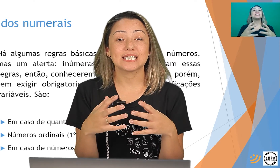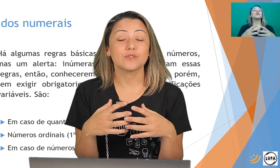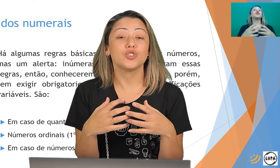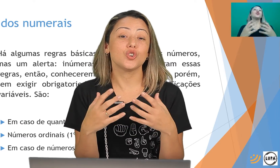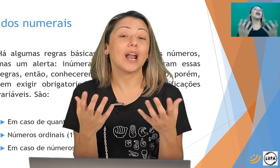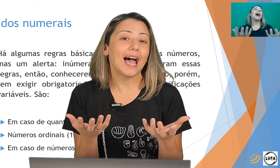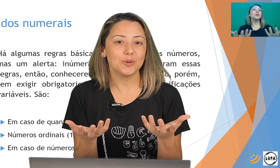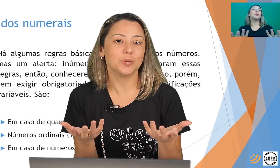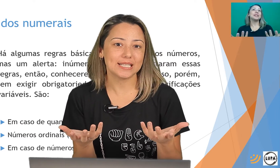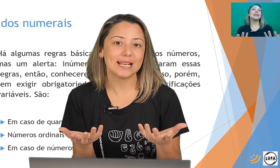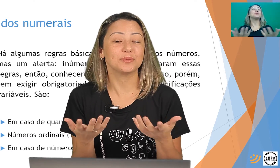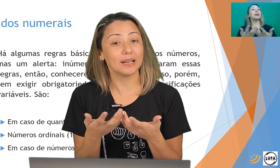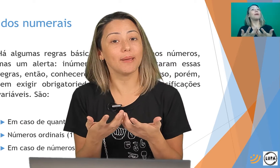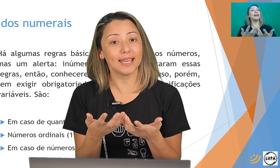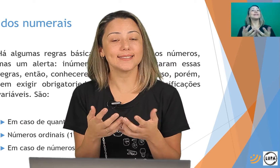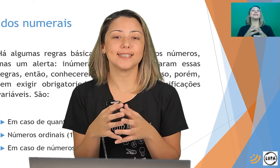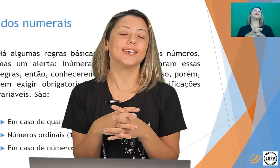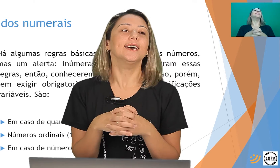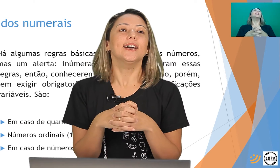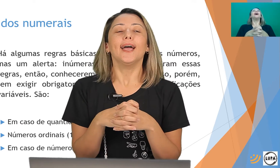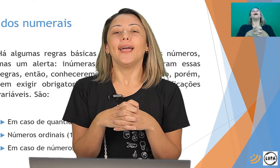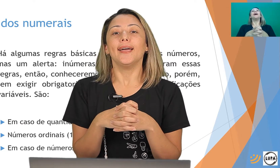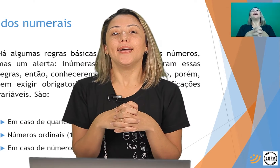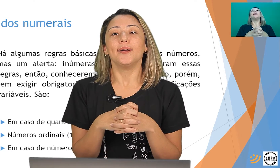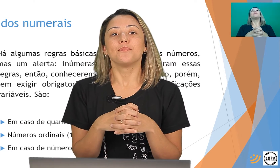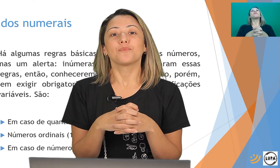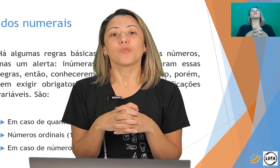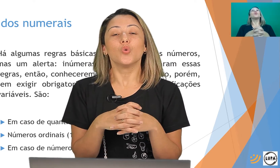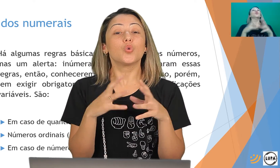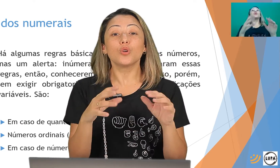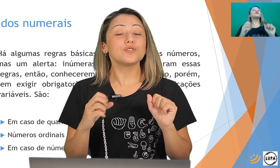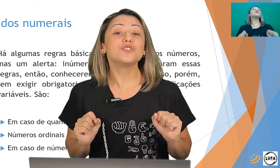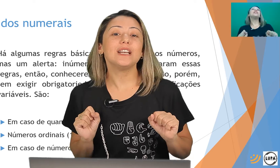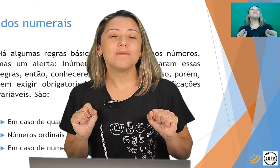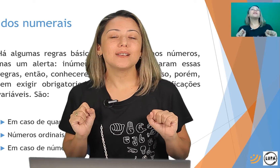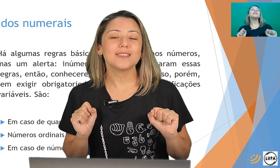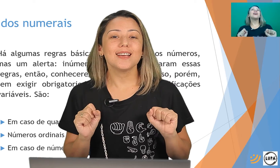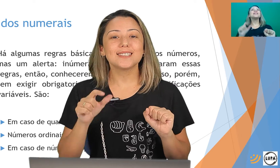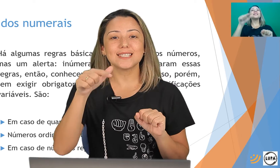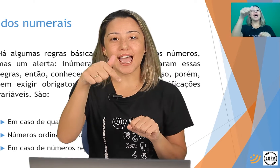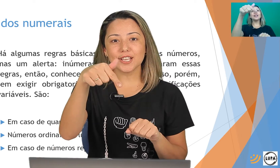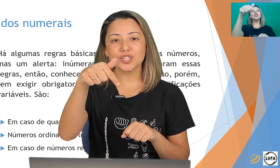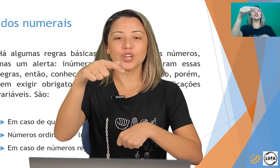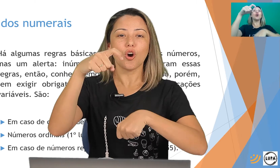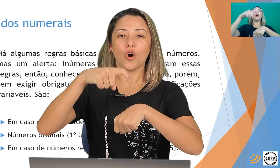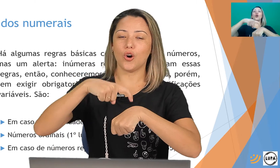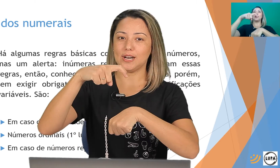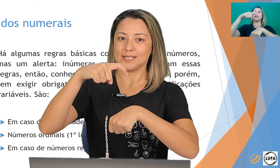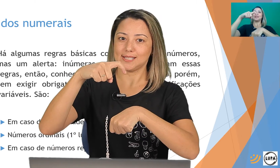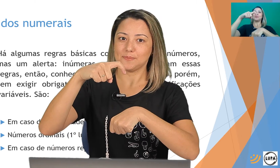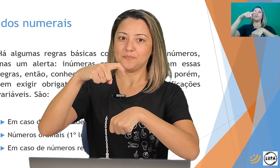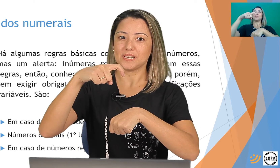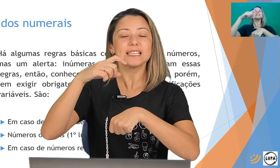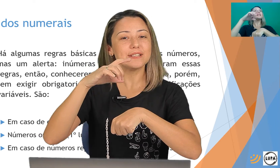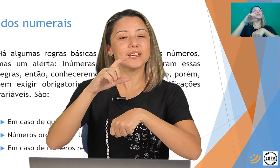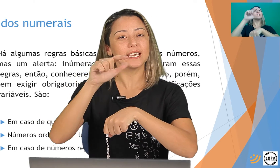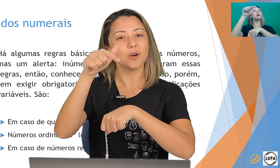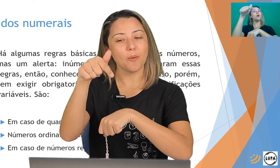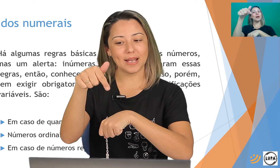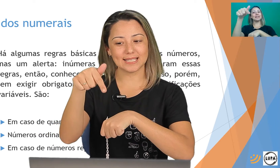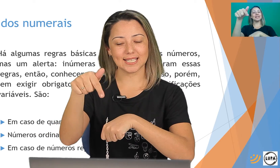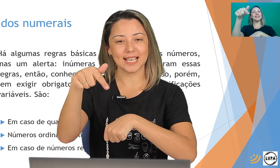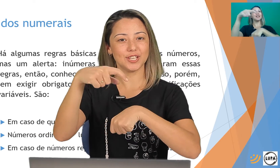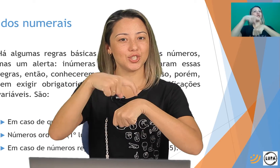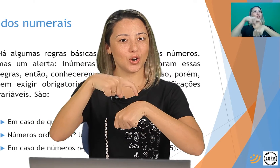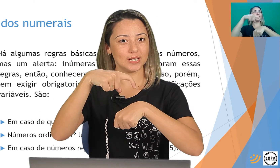determinação, na utilização de horário, por exemplo, também é assim. O curso de Libras é às 7 horas. Significa